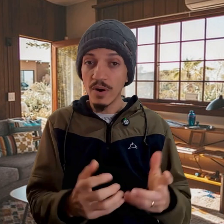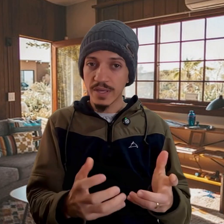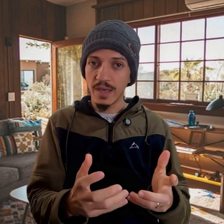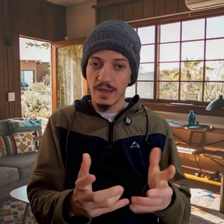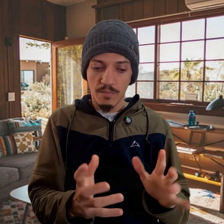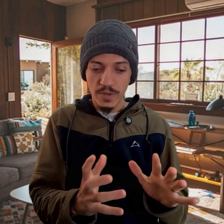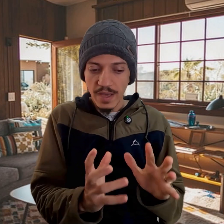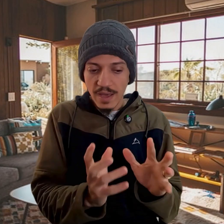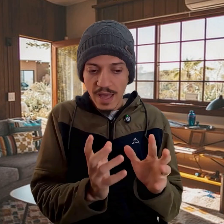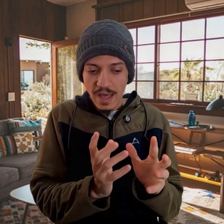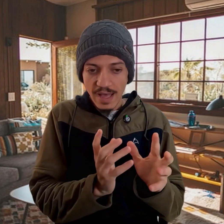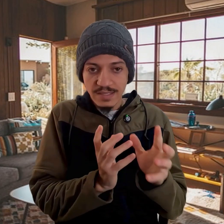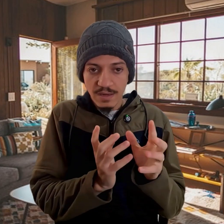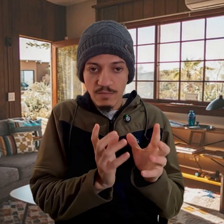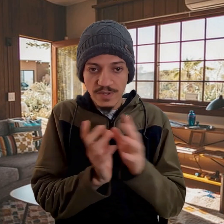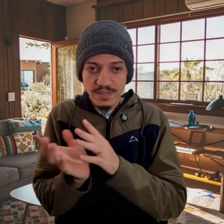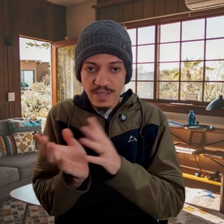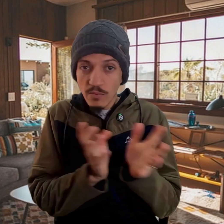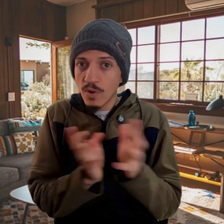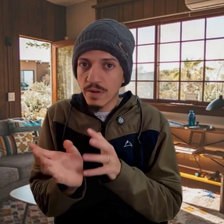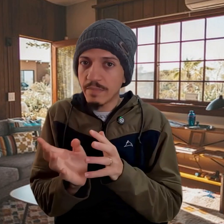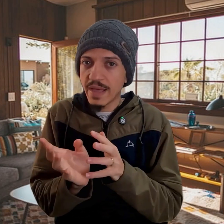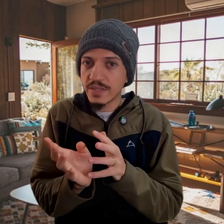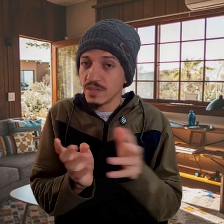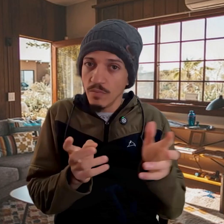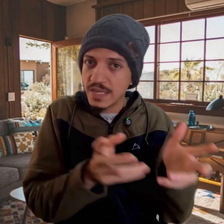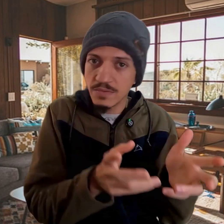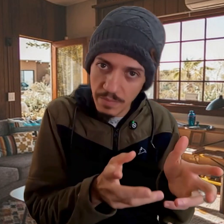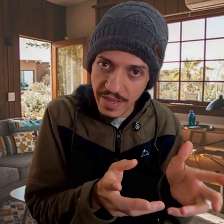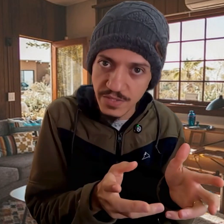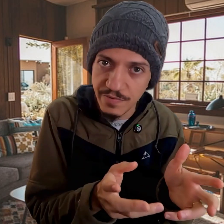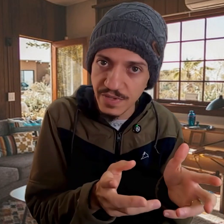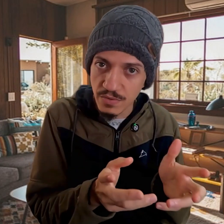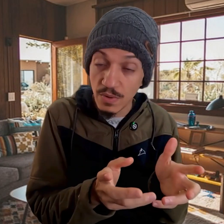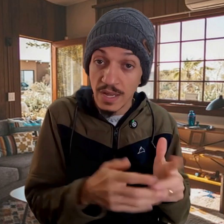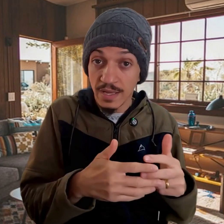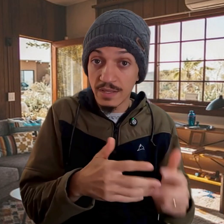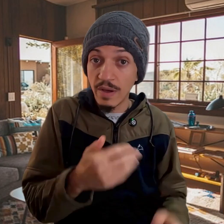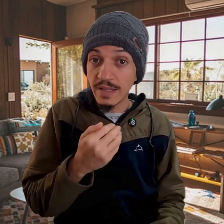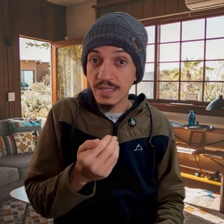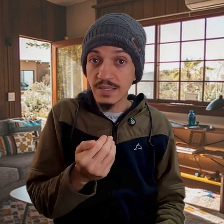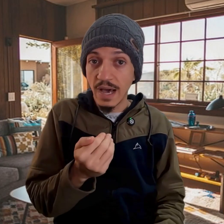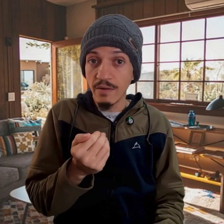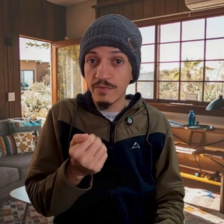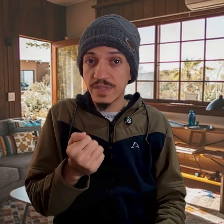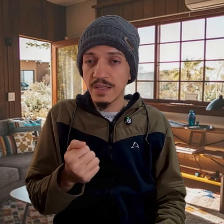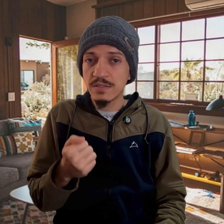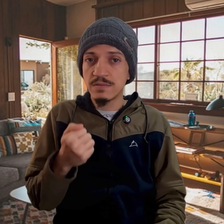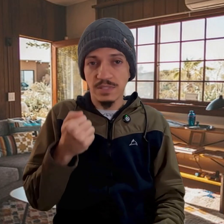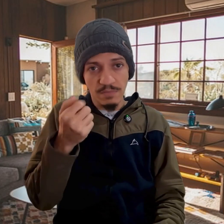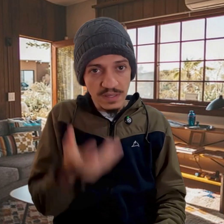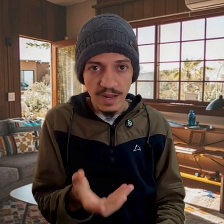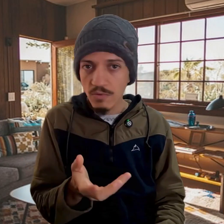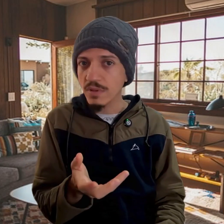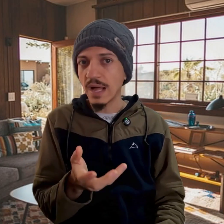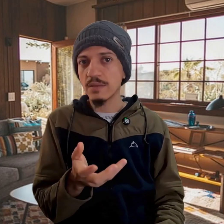quê? Porque você está num outro ambiente, não o mesmo ambiente físico. Então é necessário você se manter em contato,